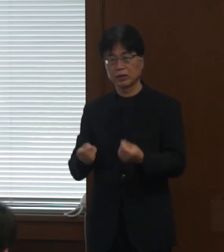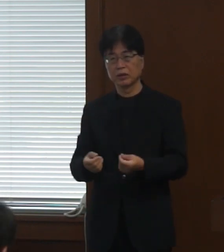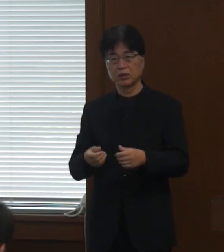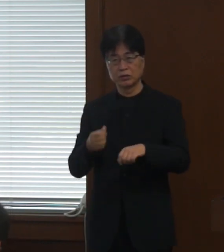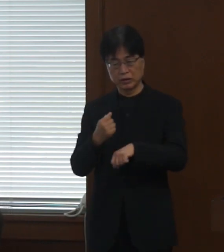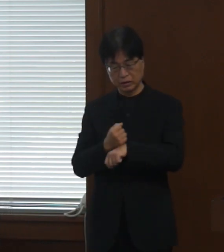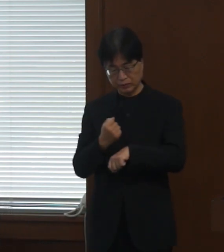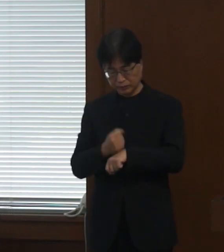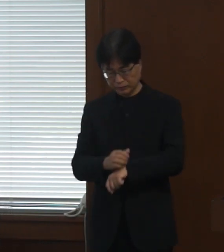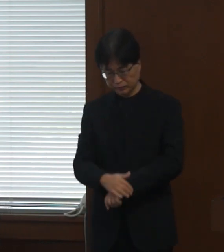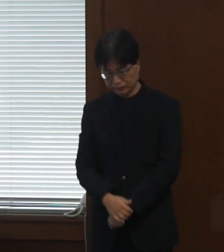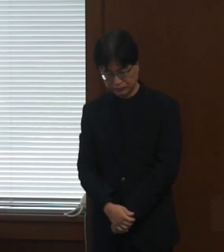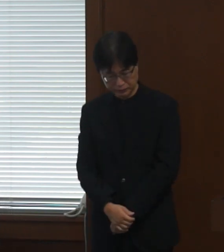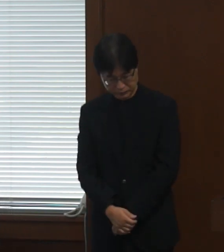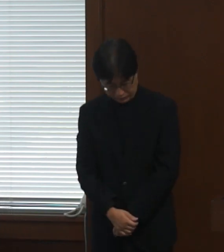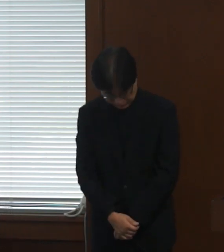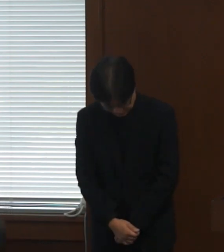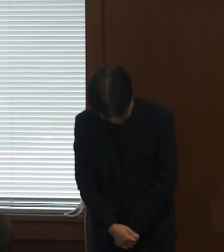疲れ様でした